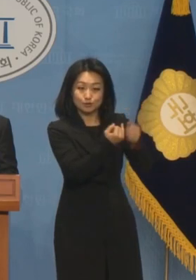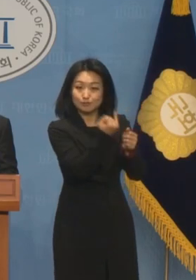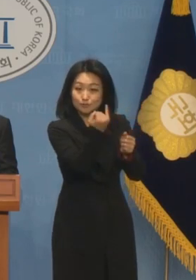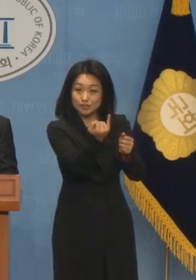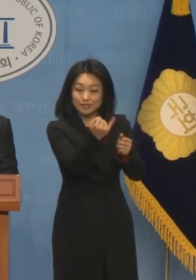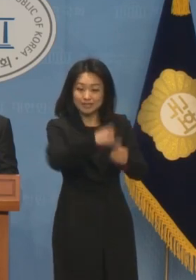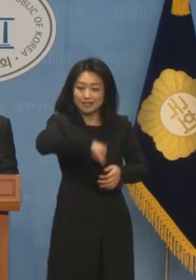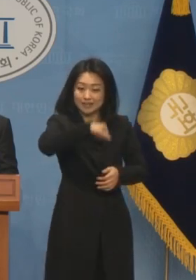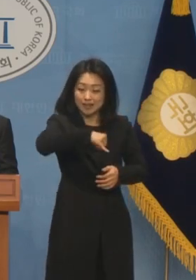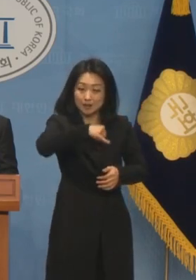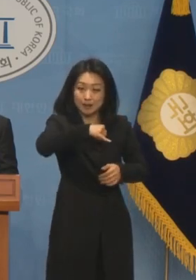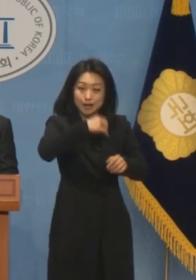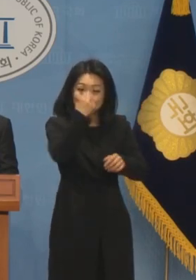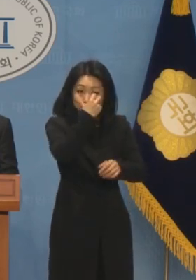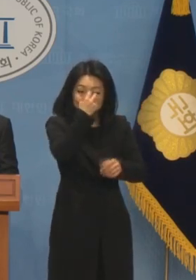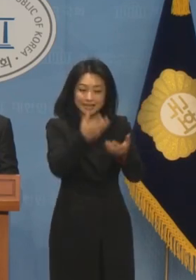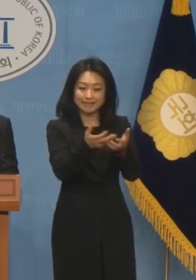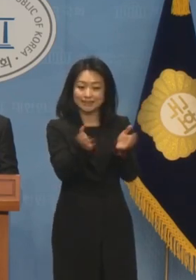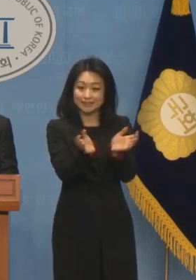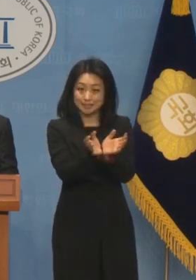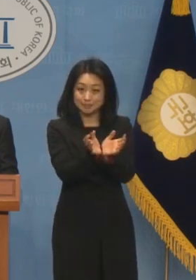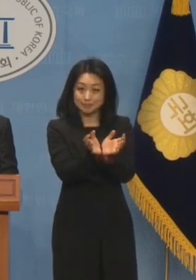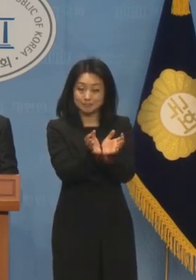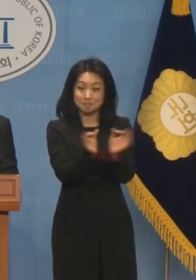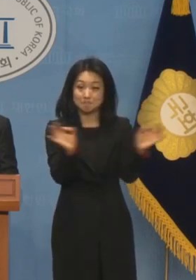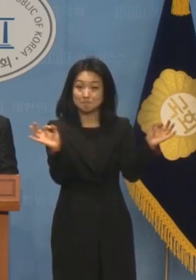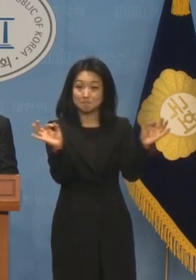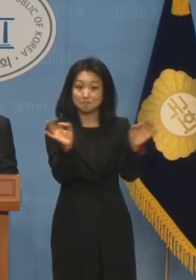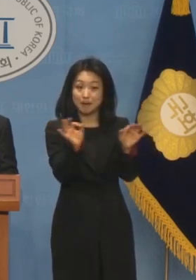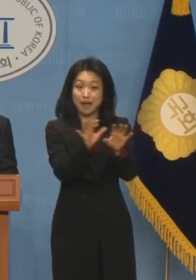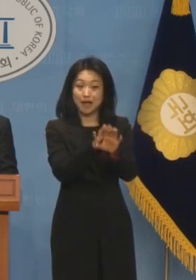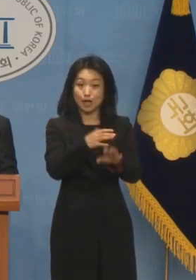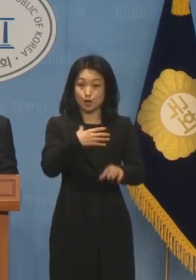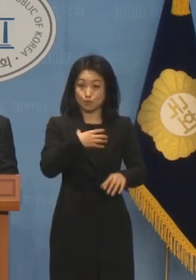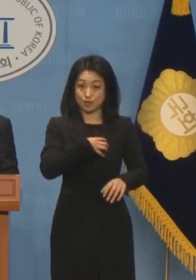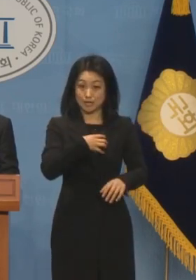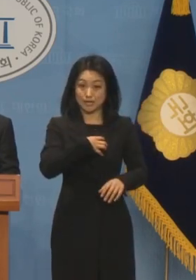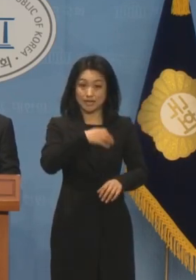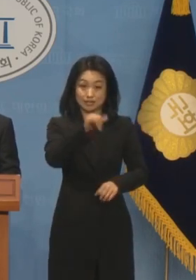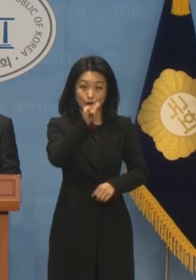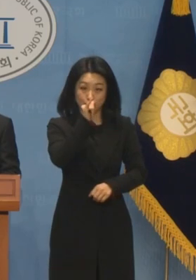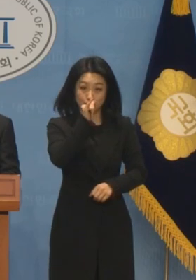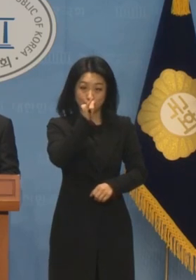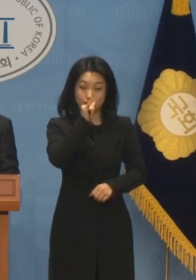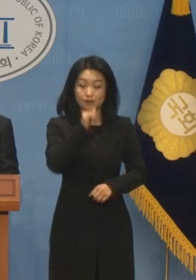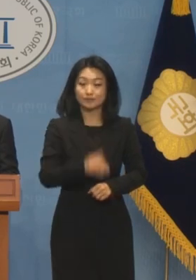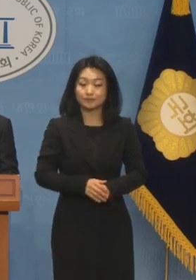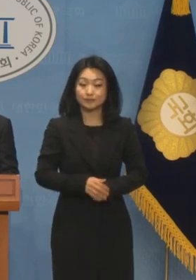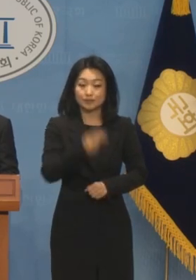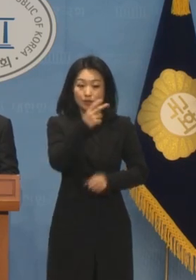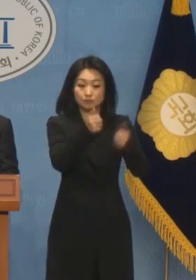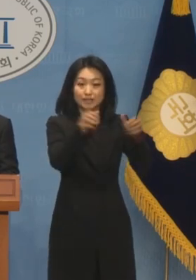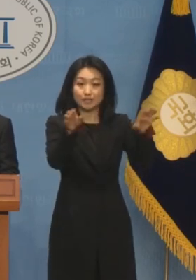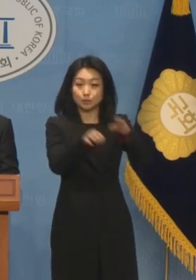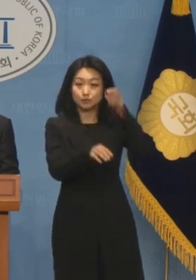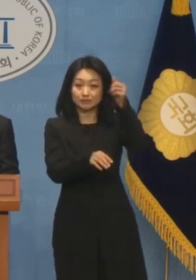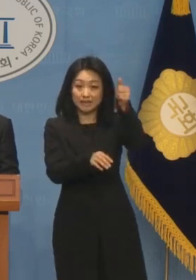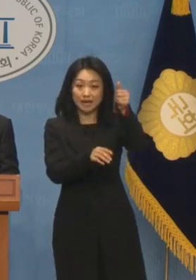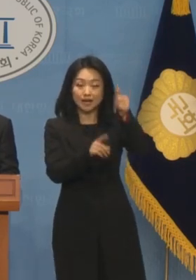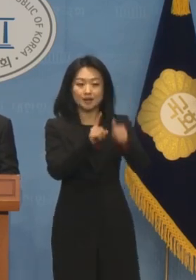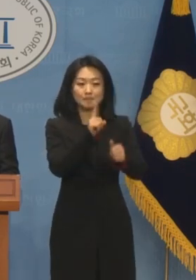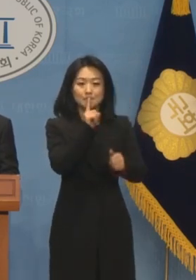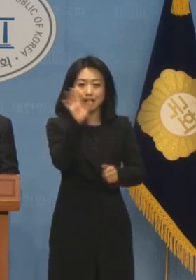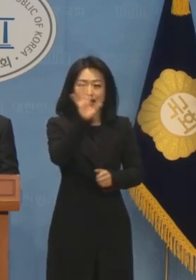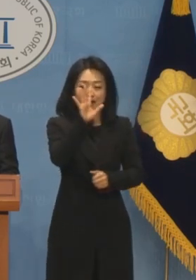등을 수사하려던 수사팀이 공중분해될 위기에 처해 있는데도 검찰총장이 말을 잇지